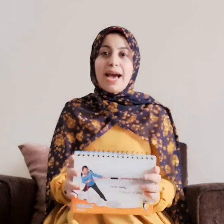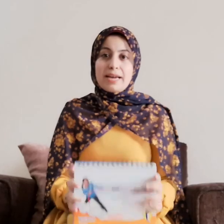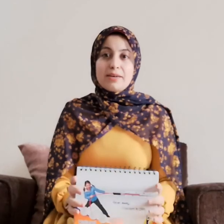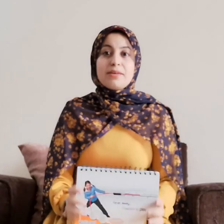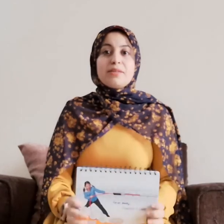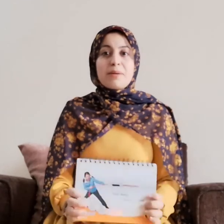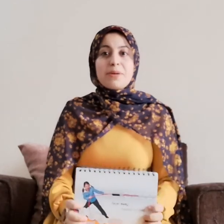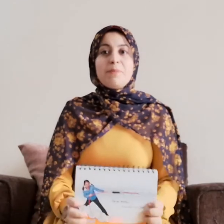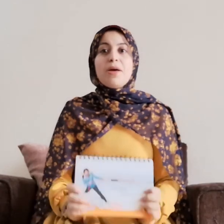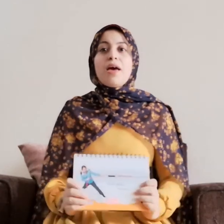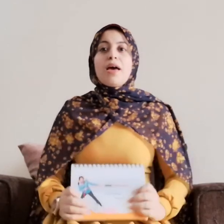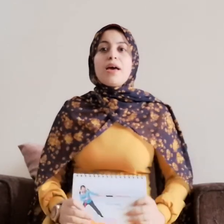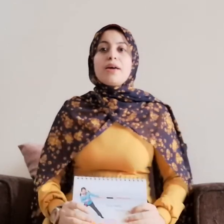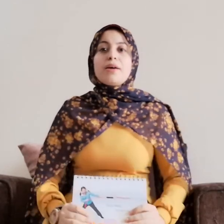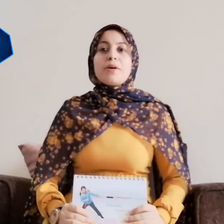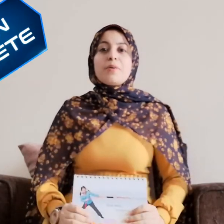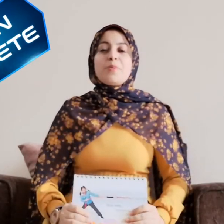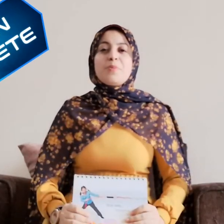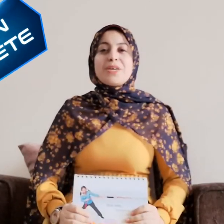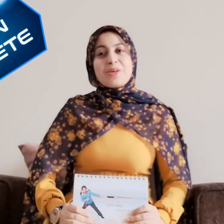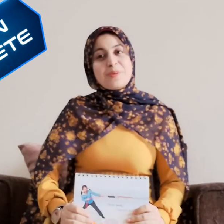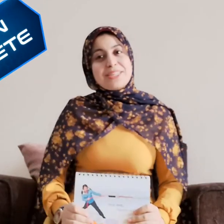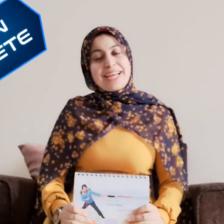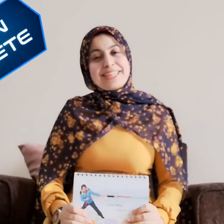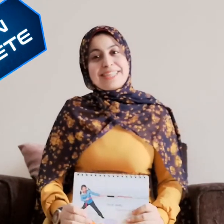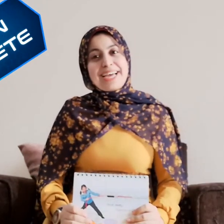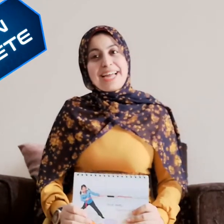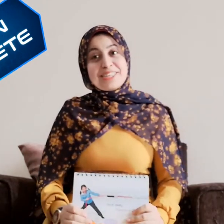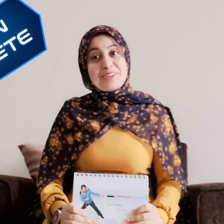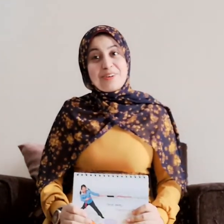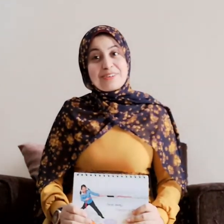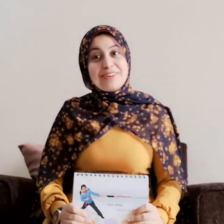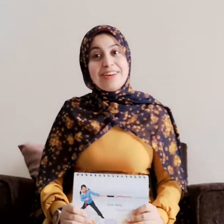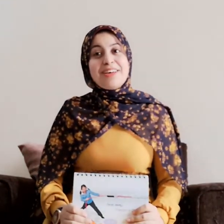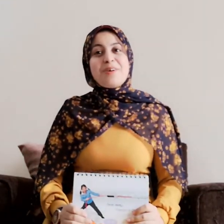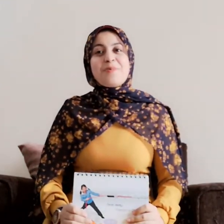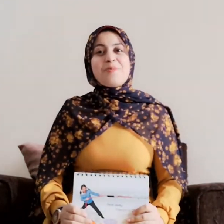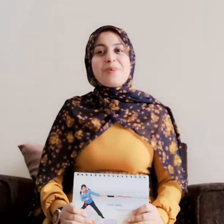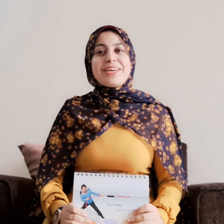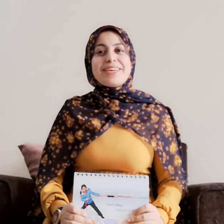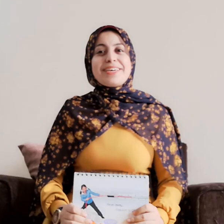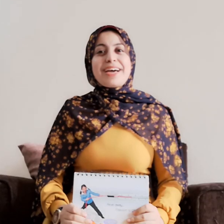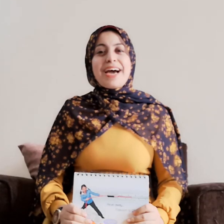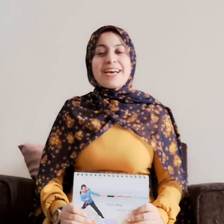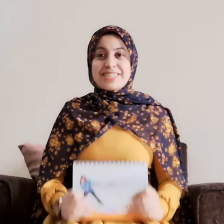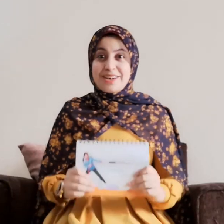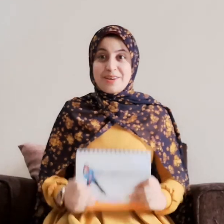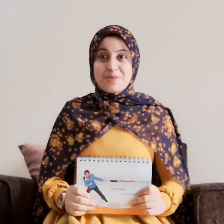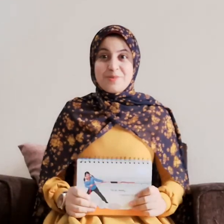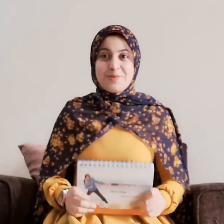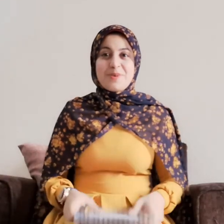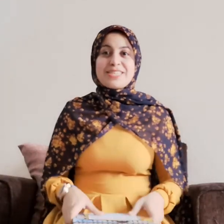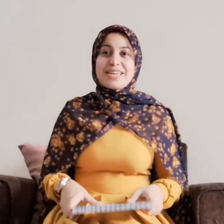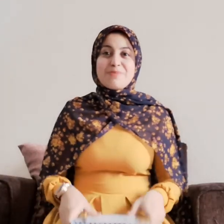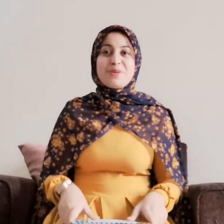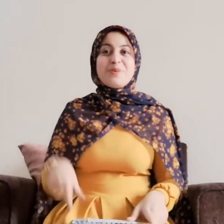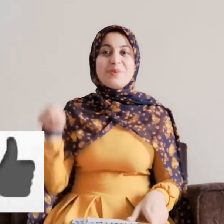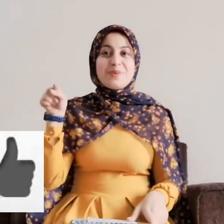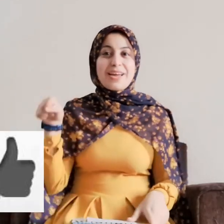أعلى. تمام؟ وكده تكون انتهت حلقتنا النهاردة، وهستنى آرائكم، وهستنى منكم